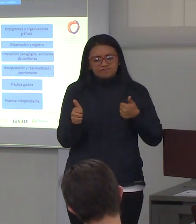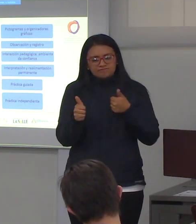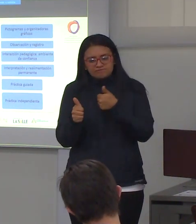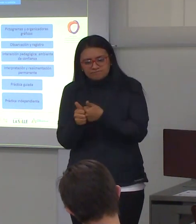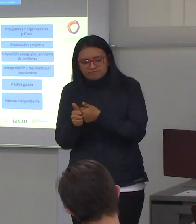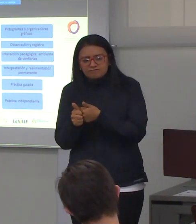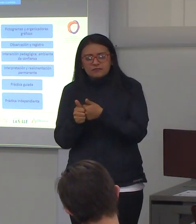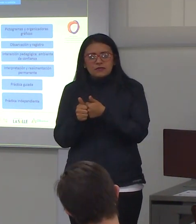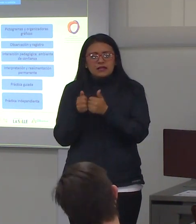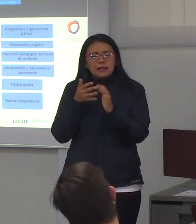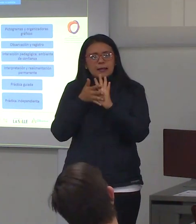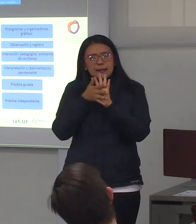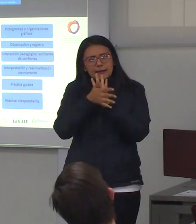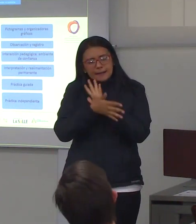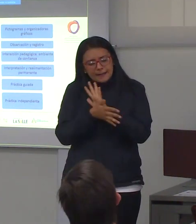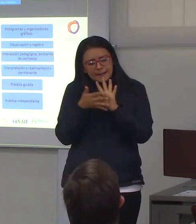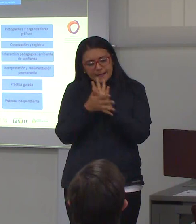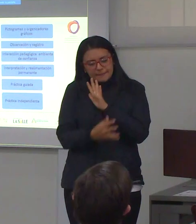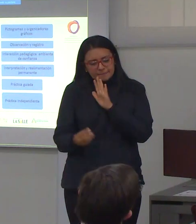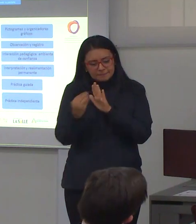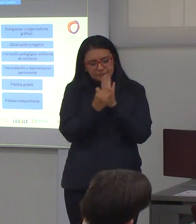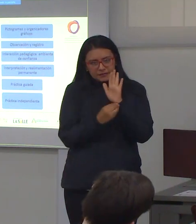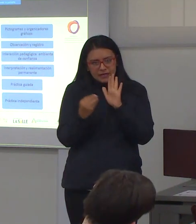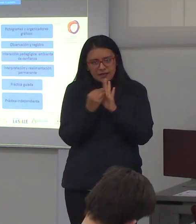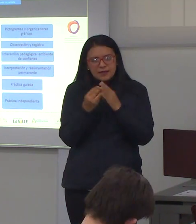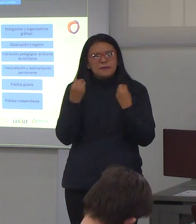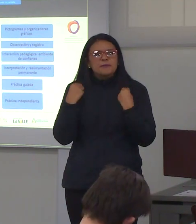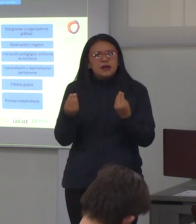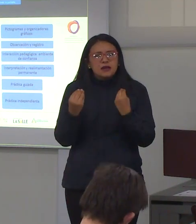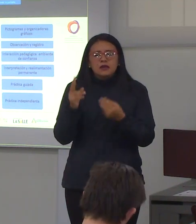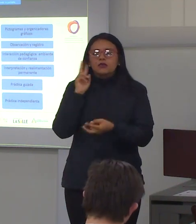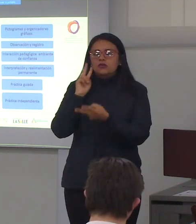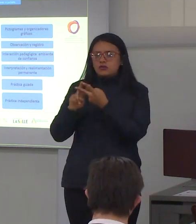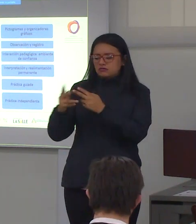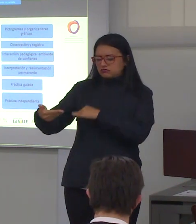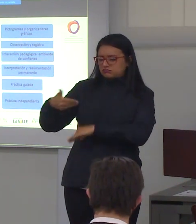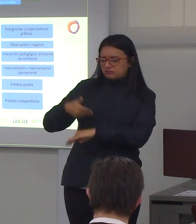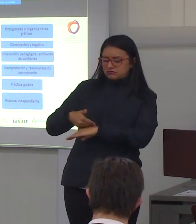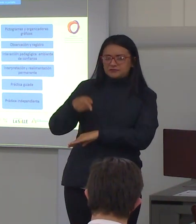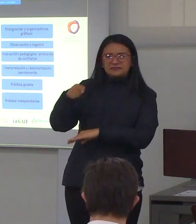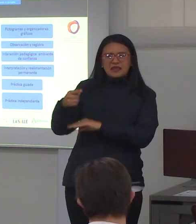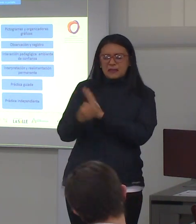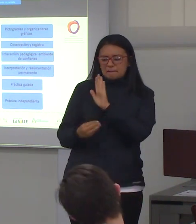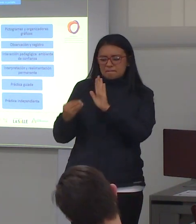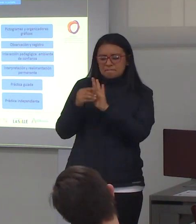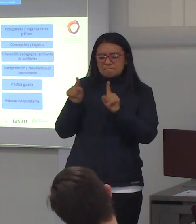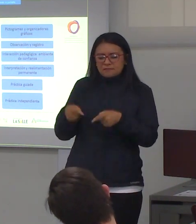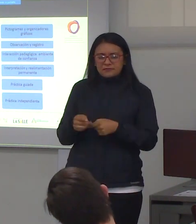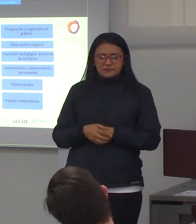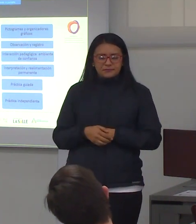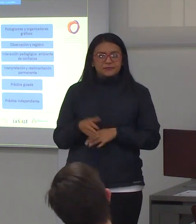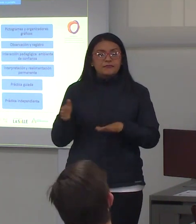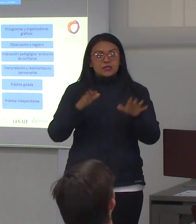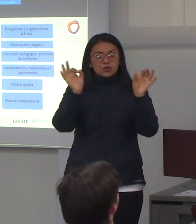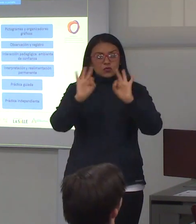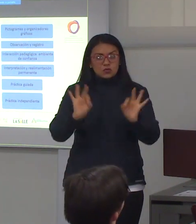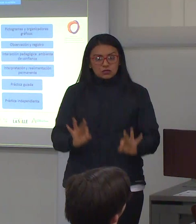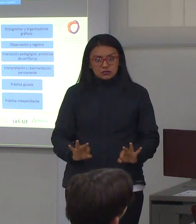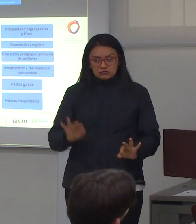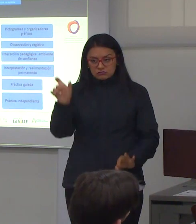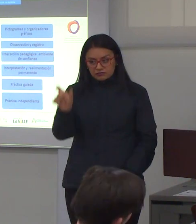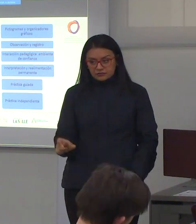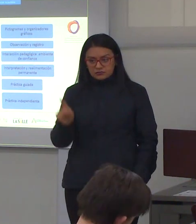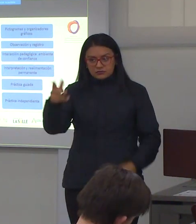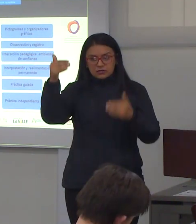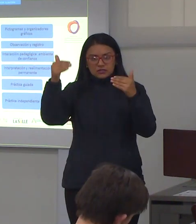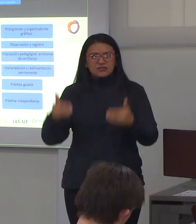acompañarlo de una narrativa para entonces conocer qué es lo que se plantea en esa síntesis. y lo que van organizando los chicos